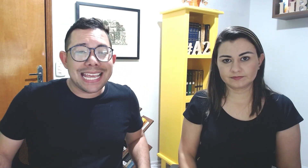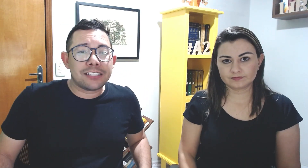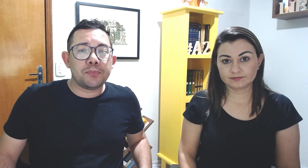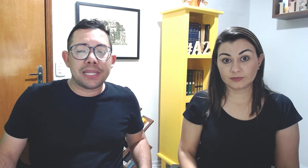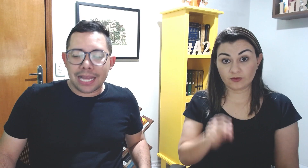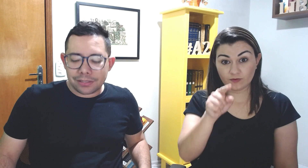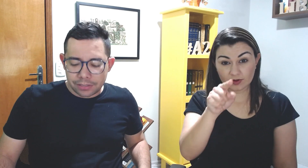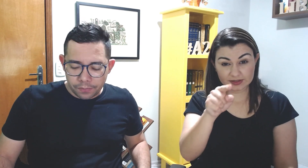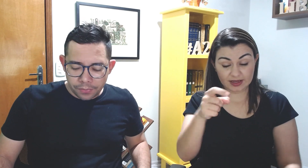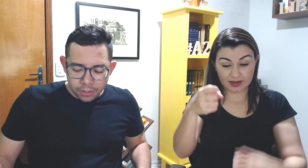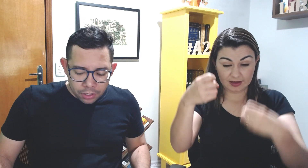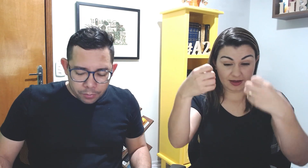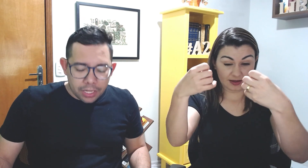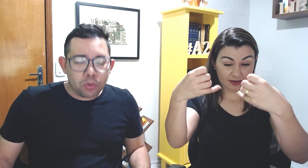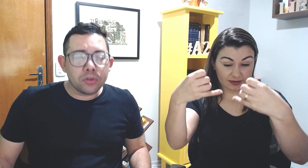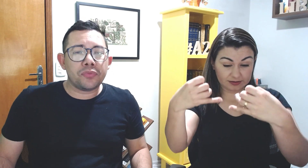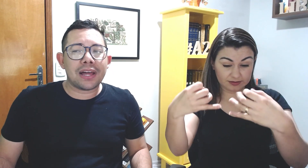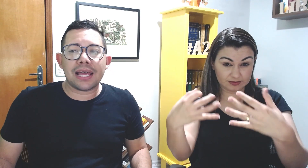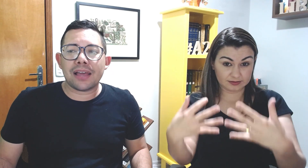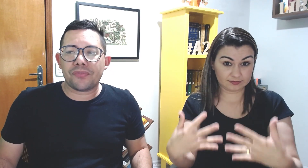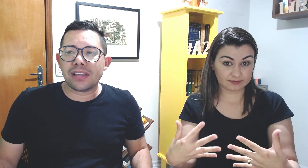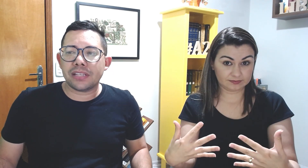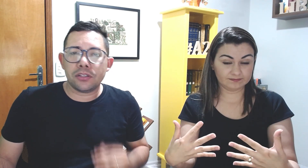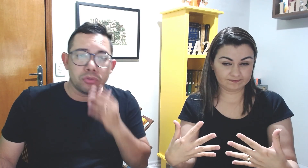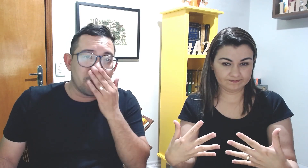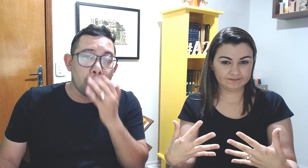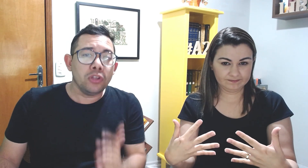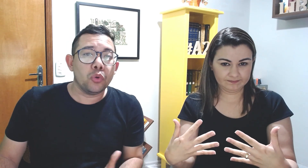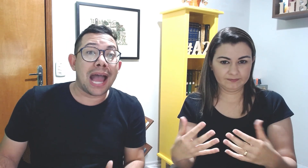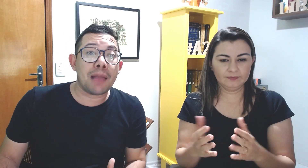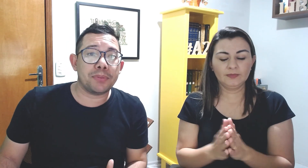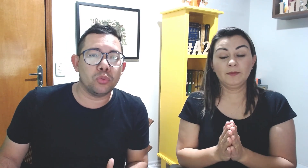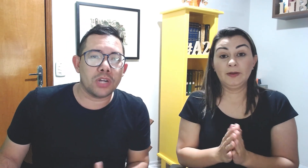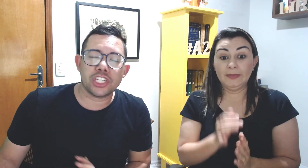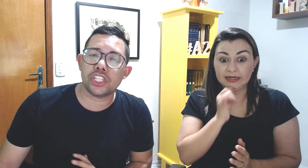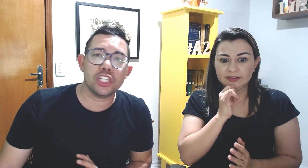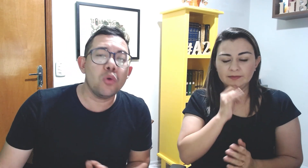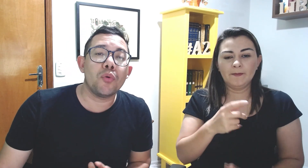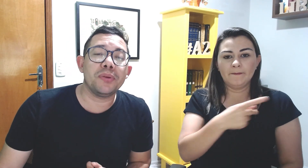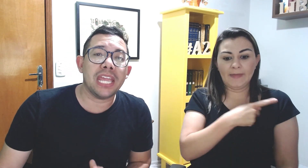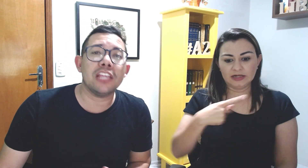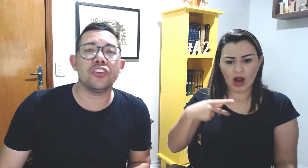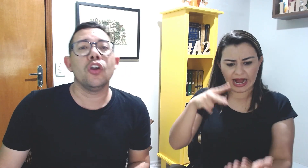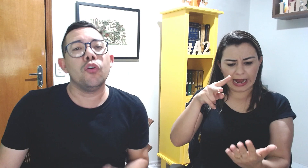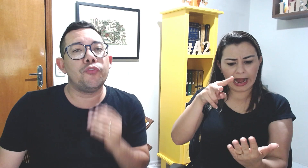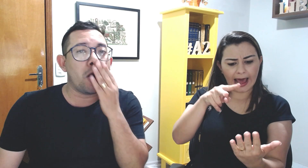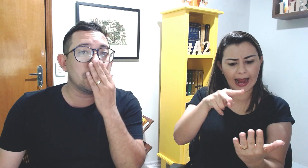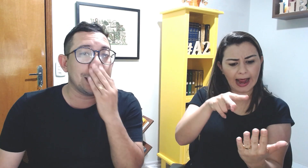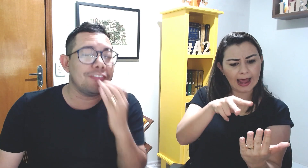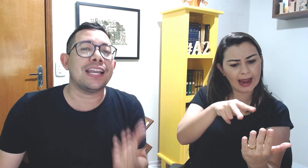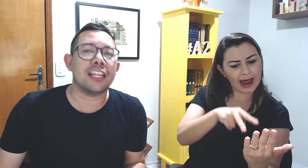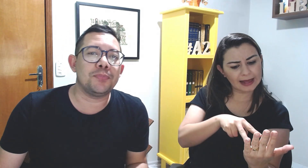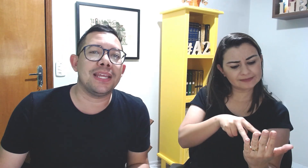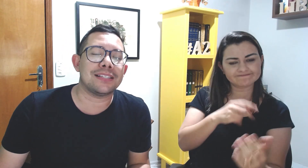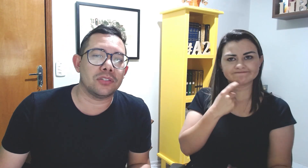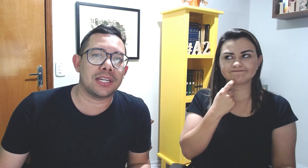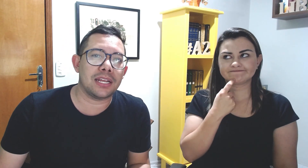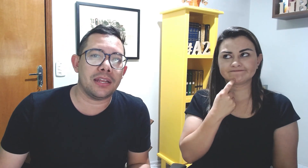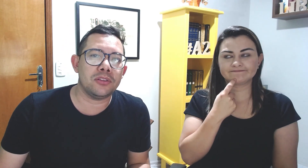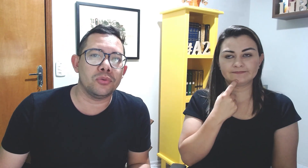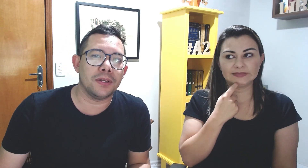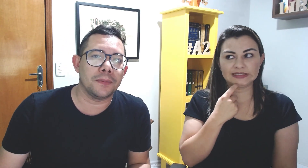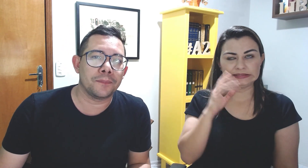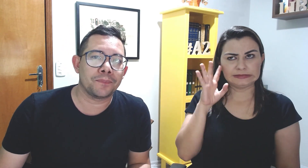é na explicação. Porque quando faz a leitura muito rápido, a gente não compreende, o foco tem que ficar na explicação